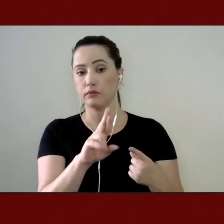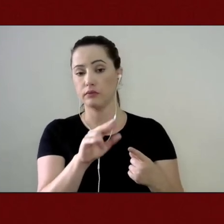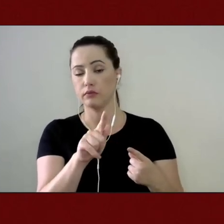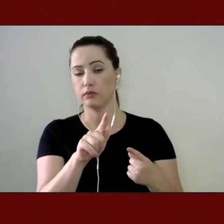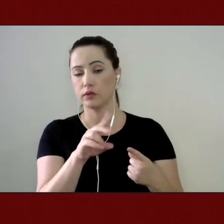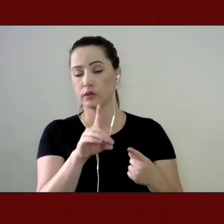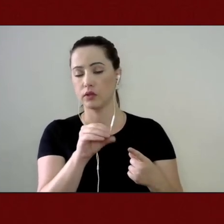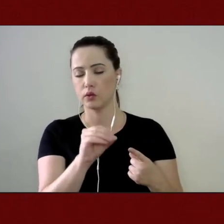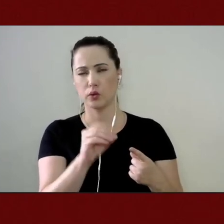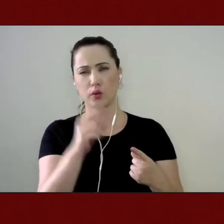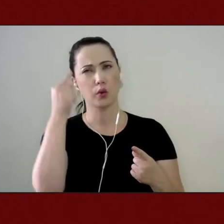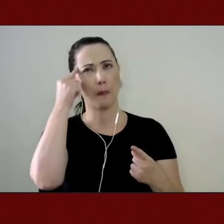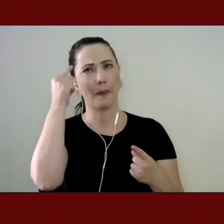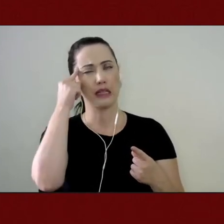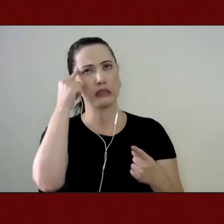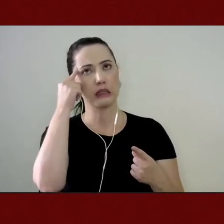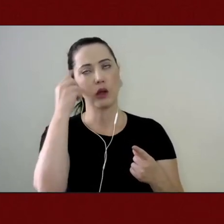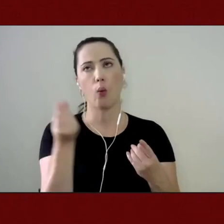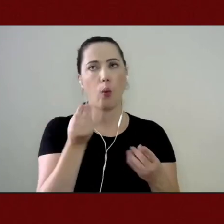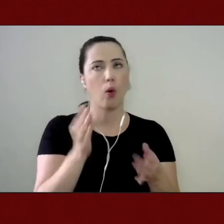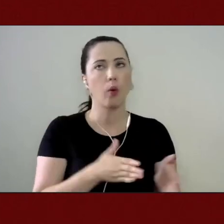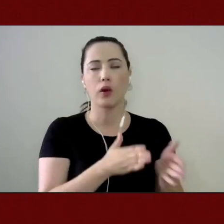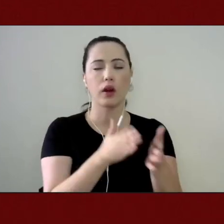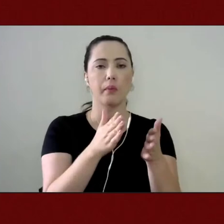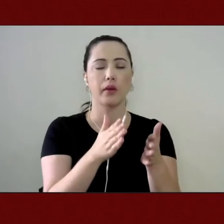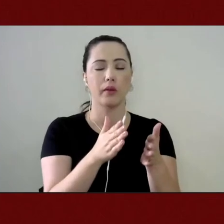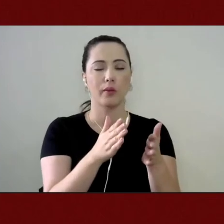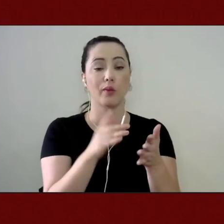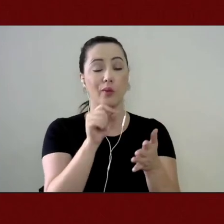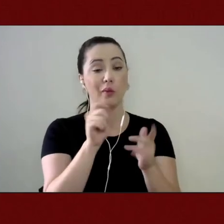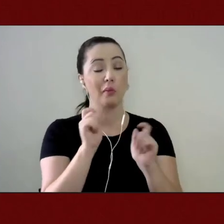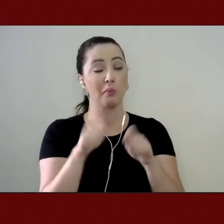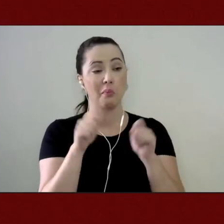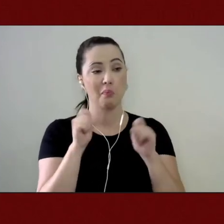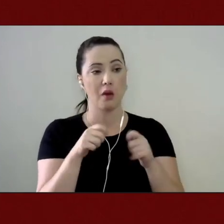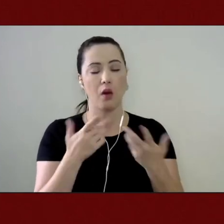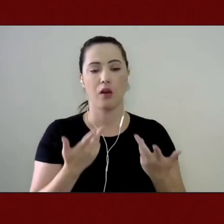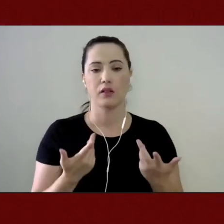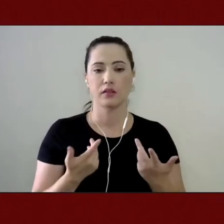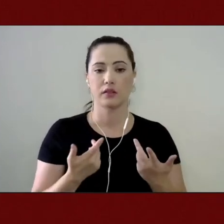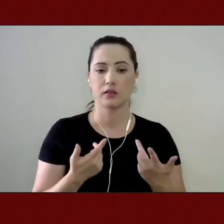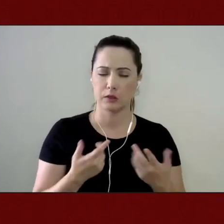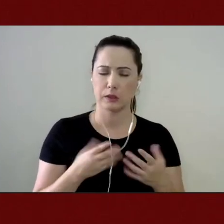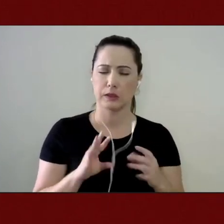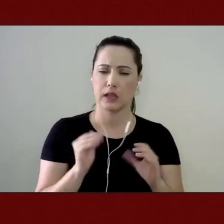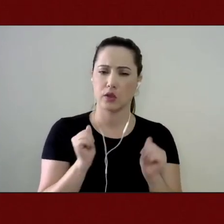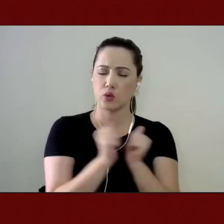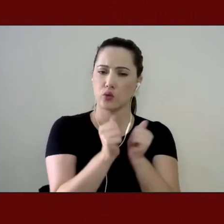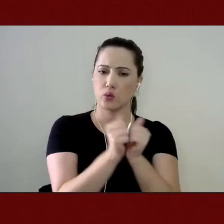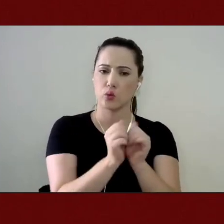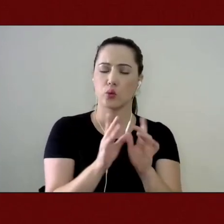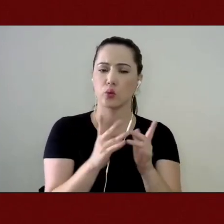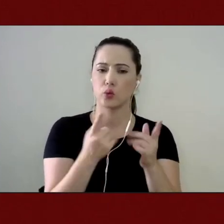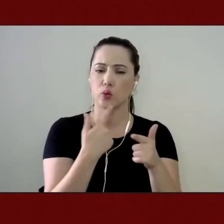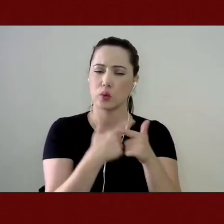caminho original que possa se inserir nas contradições da burguesia